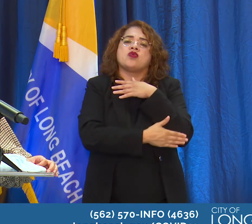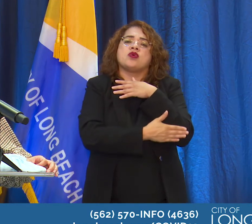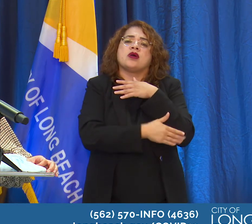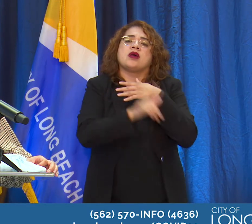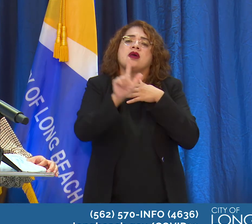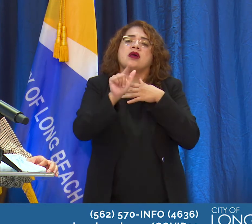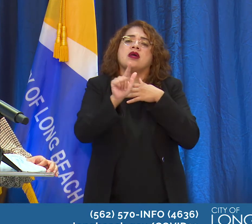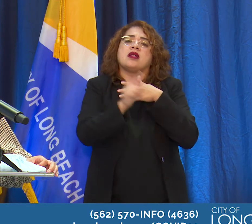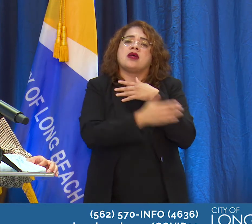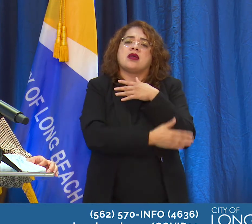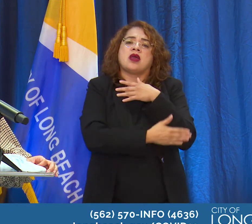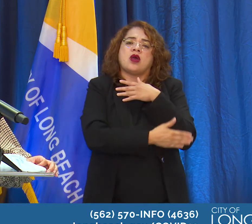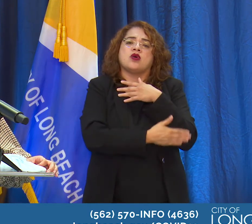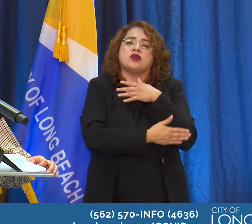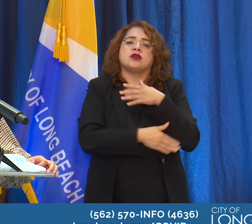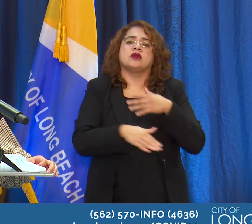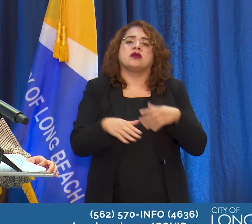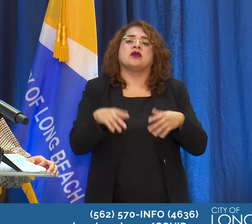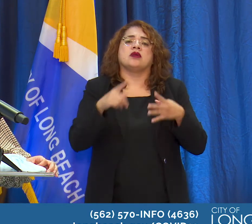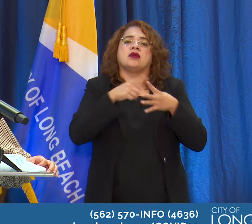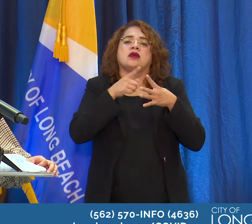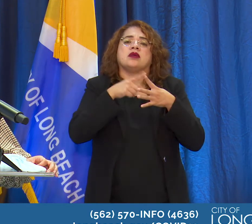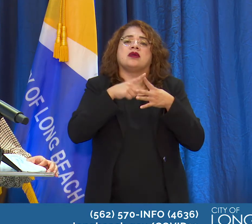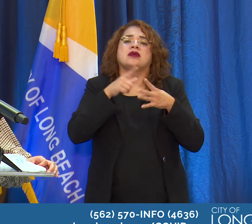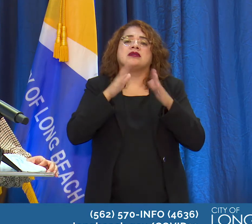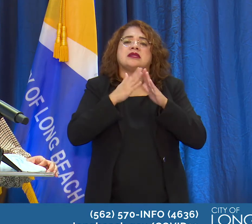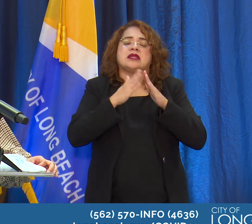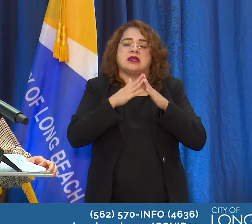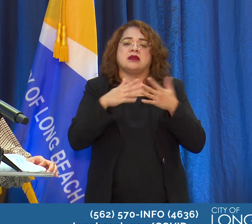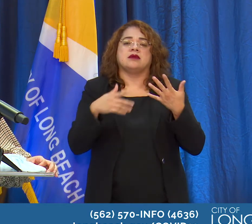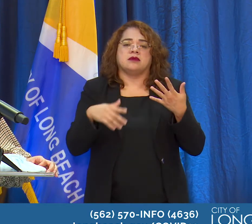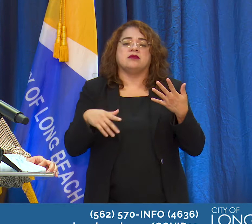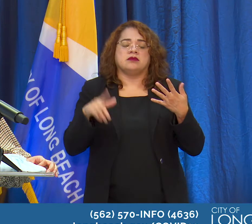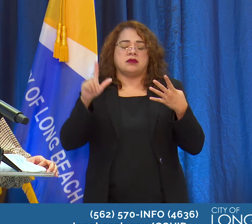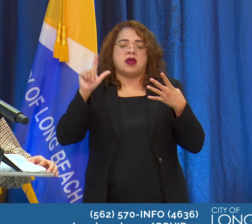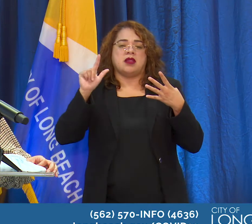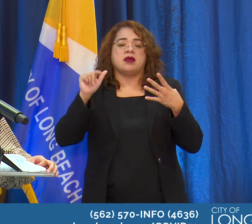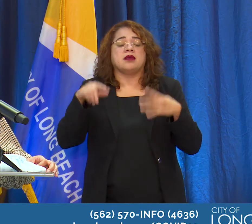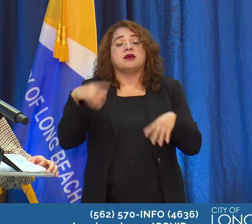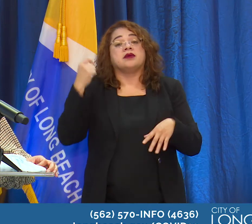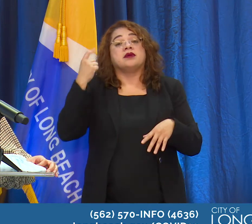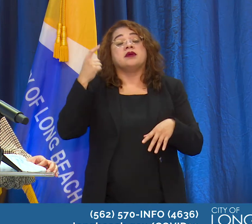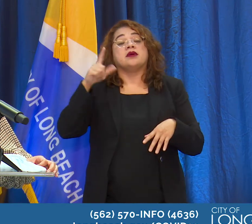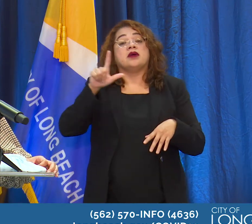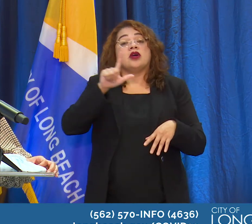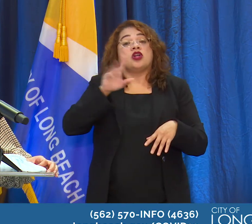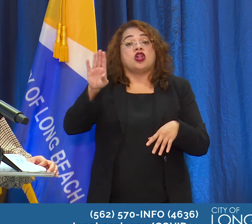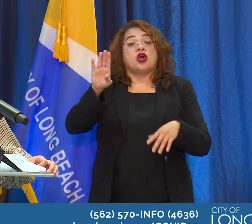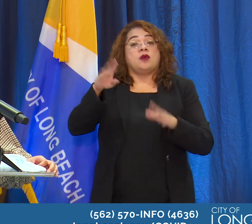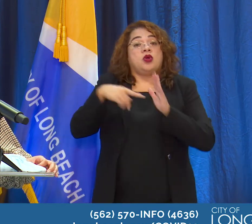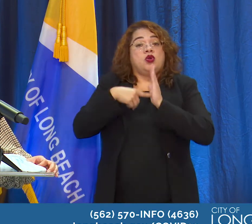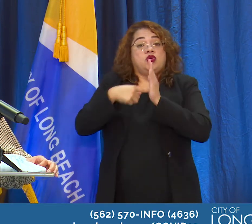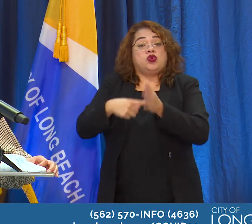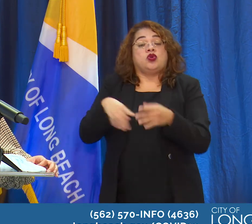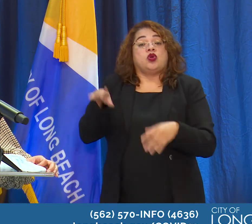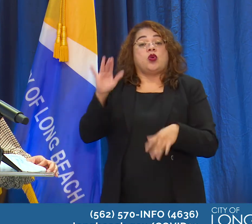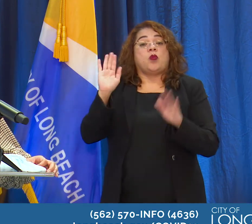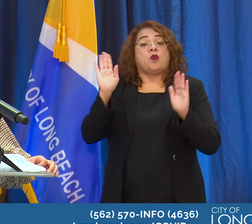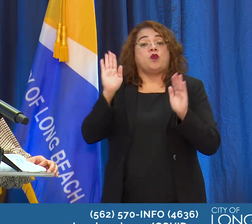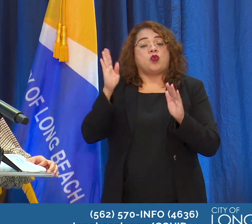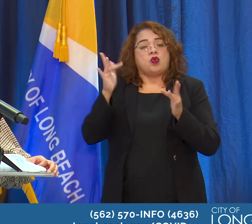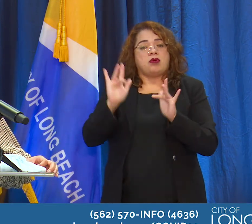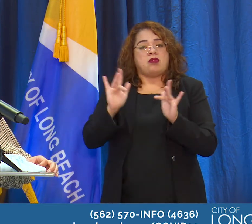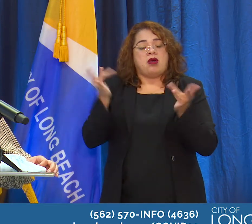nuestra cantidad de muertes por cada 100,000 personas. Nuevamente, Long Beach fue mostrada en la línea azul clara